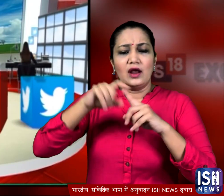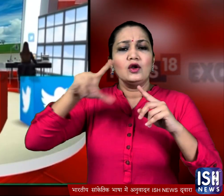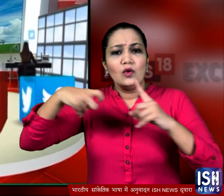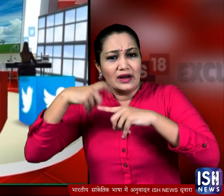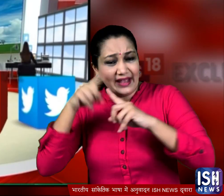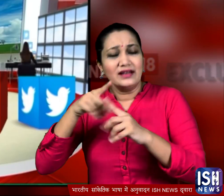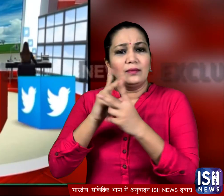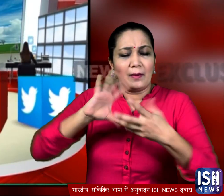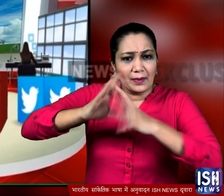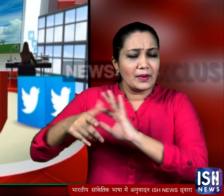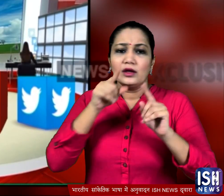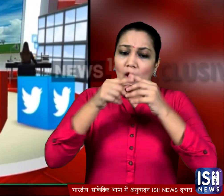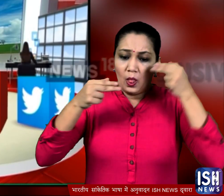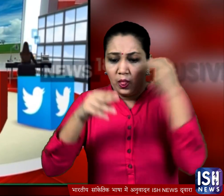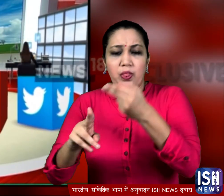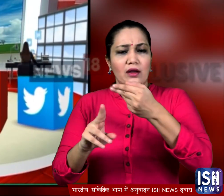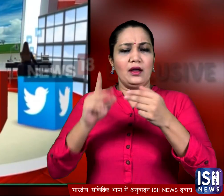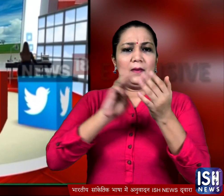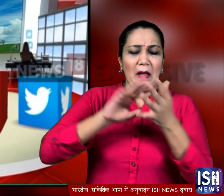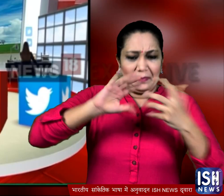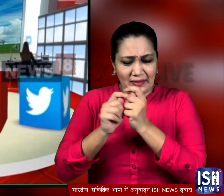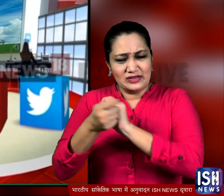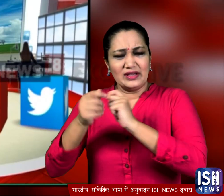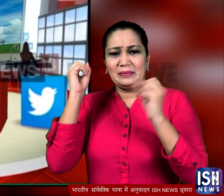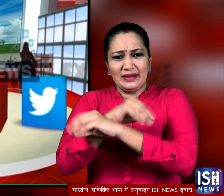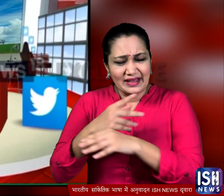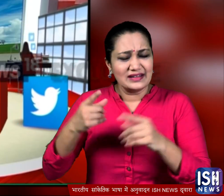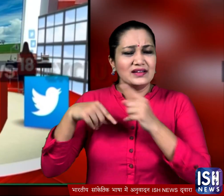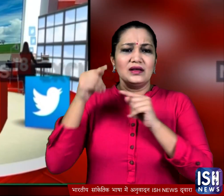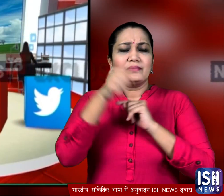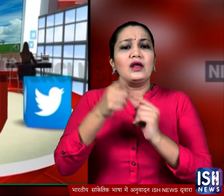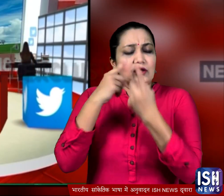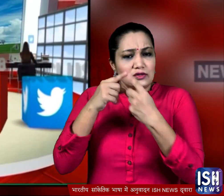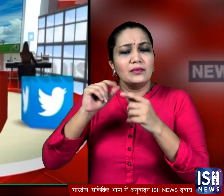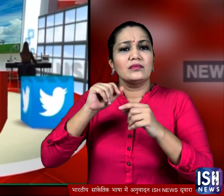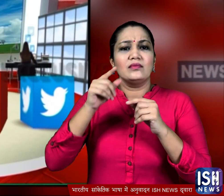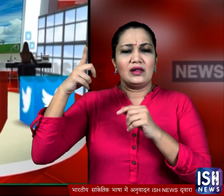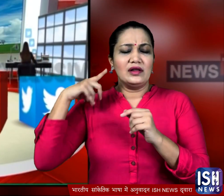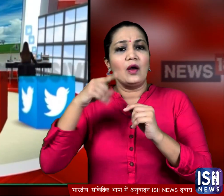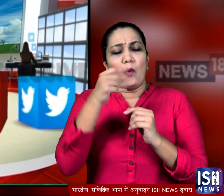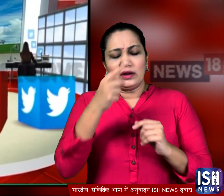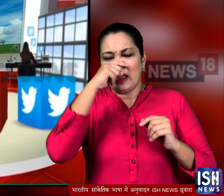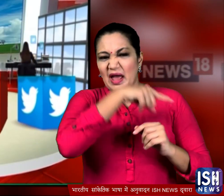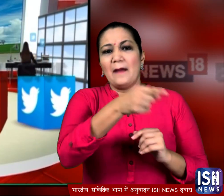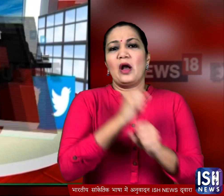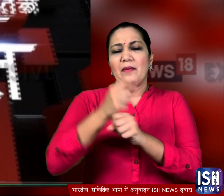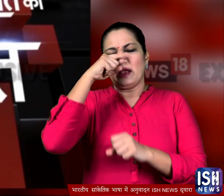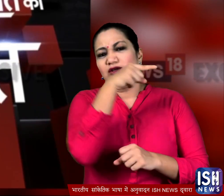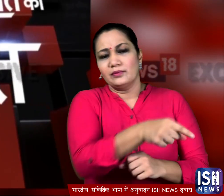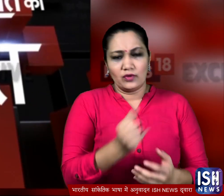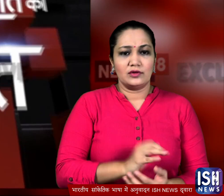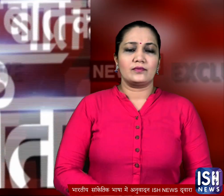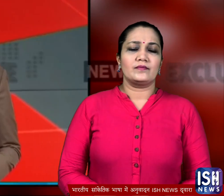किए ट्वीट को इस तरह से टैग करना गलत है, क्योंकि वो नेता केंद्र सरकार की कोरोना के खिलाफ चल रही कोशिशों को बदनाम करने का काम कर रहे